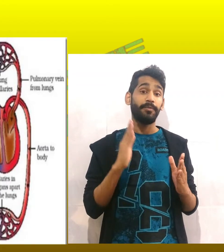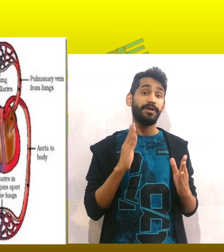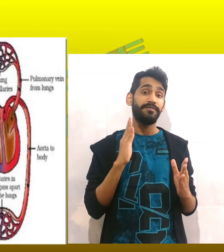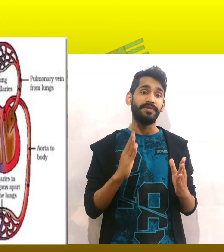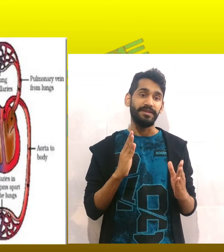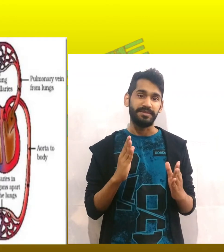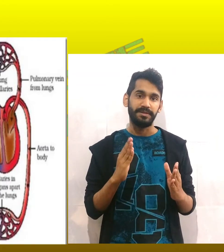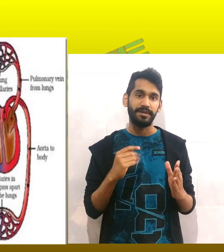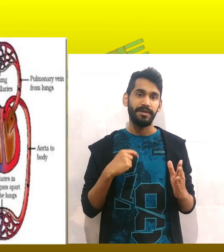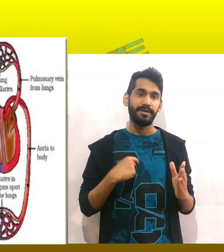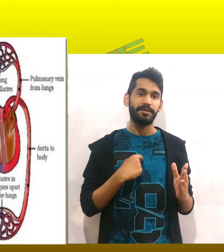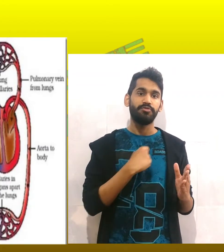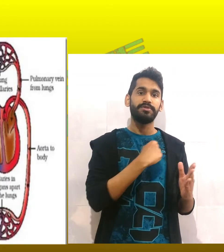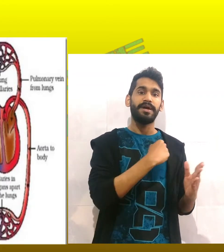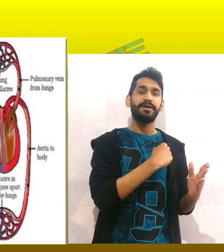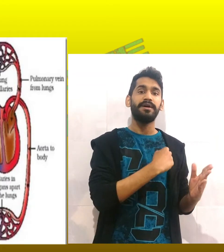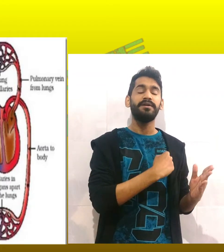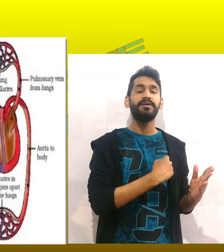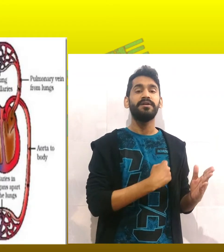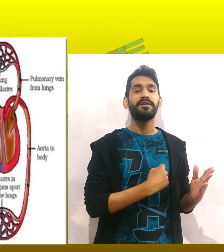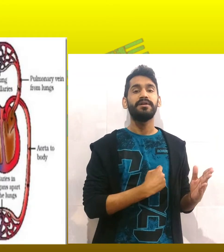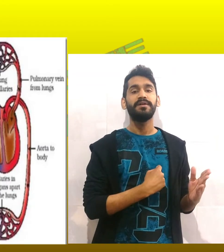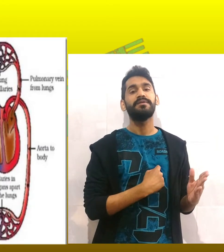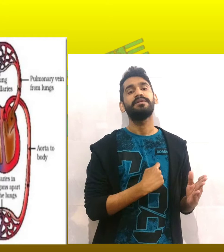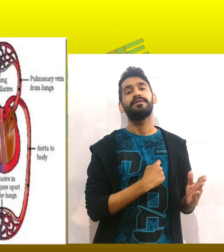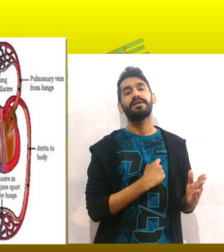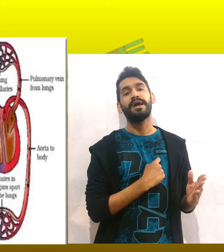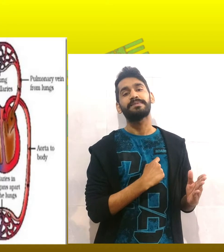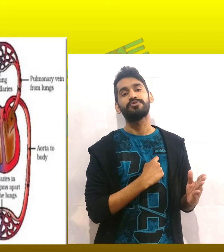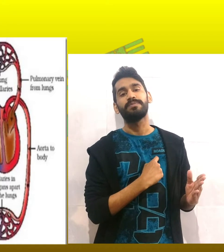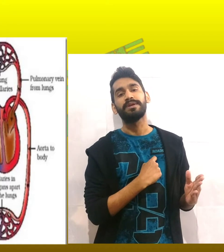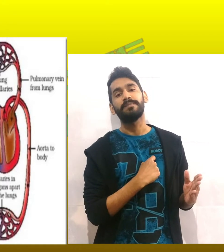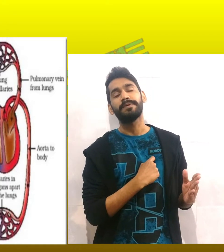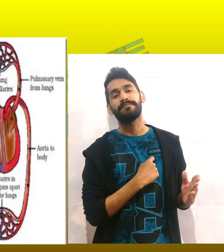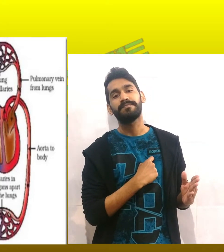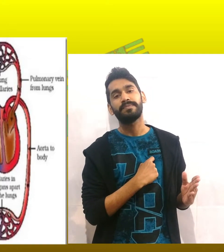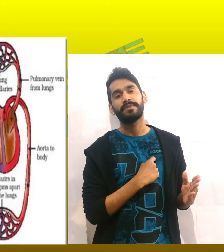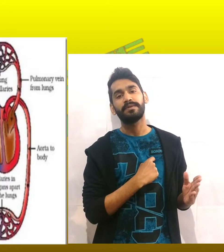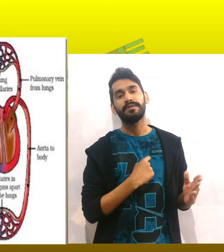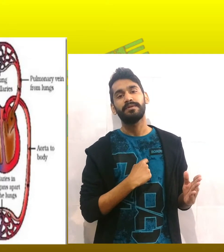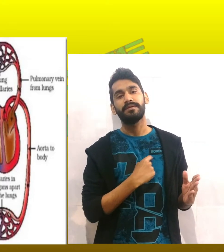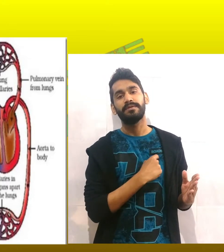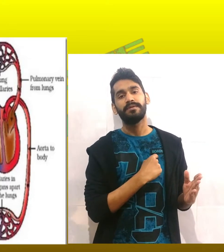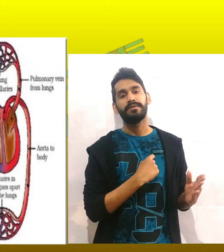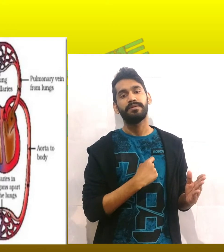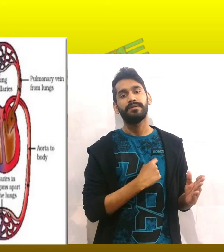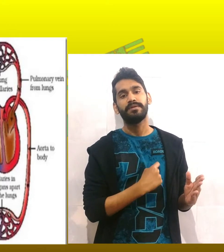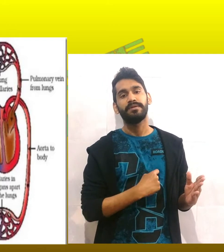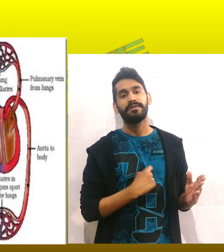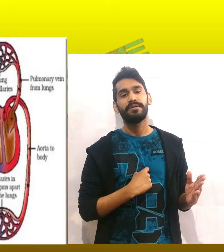है? पल्मोनरी वेन्स के थ्रू जाएगा। क्या है सबसे ऊपर यहाँ पे?